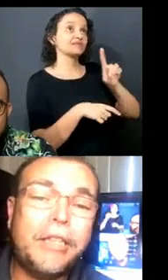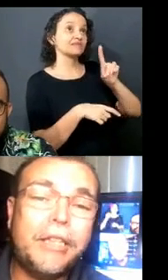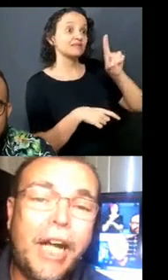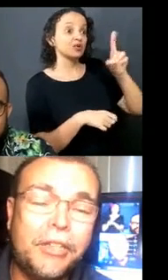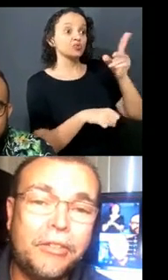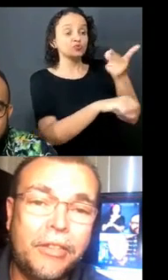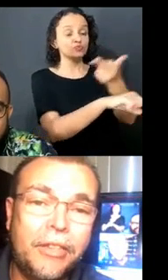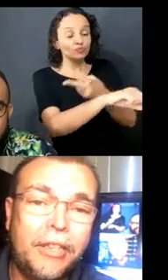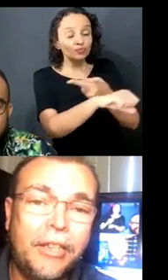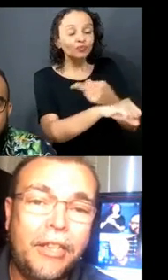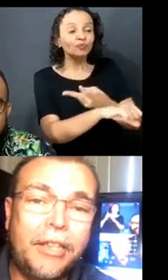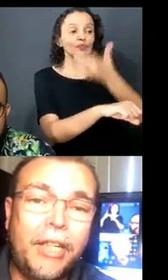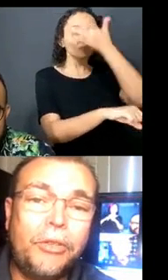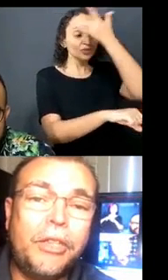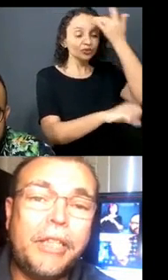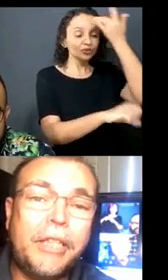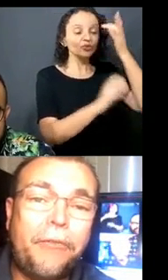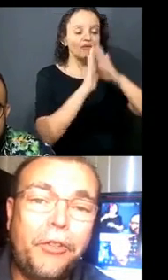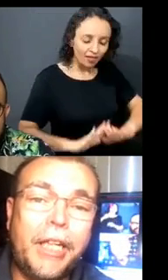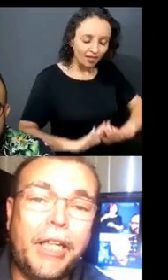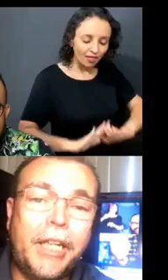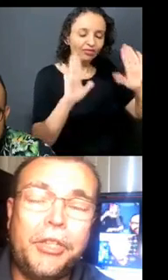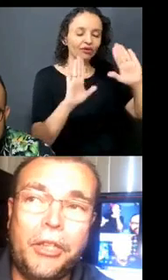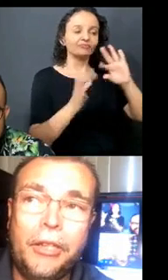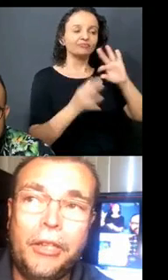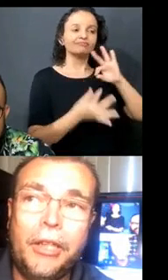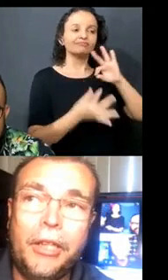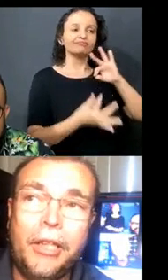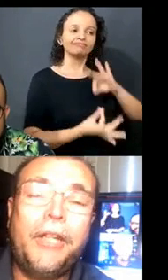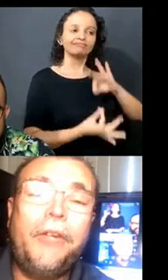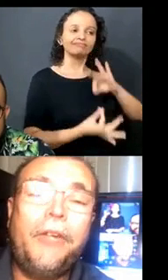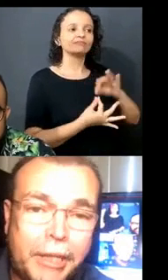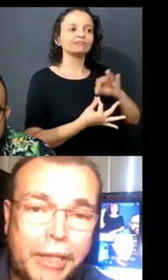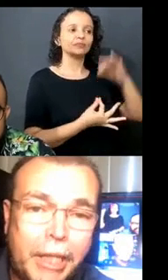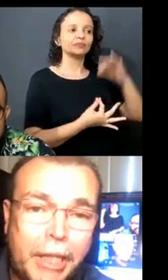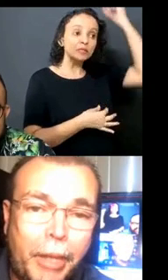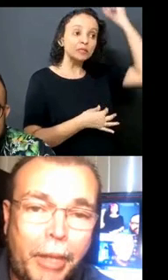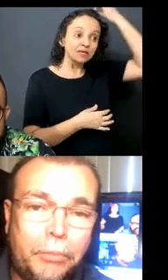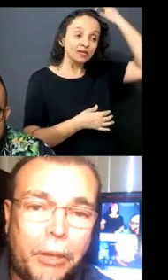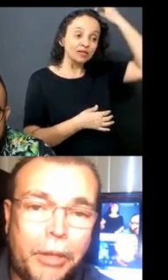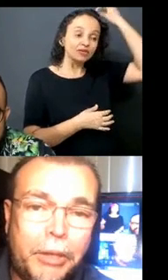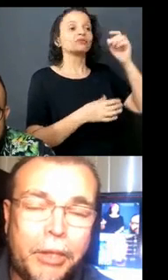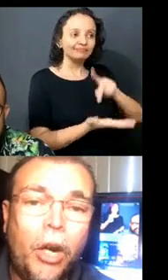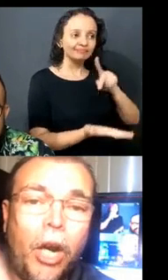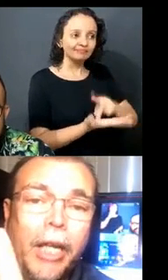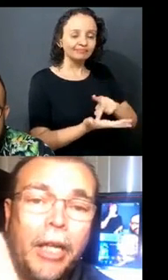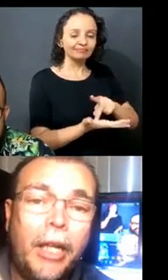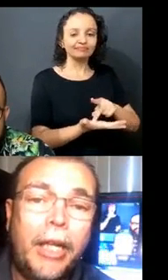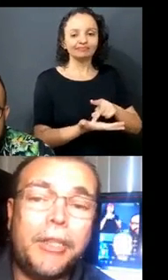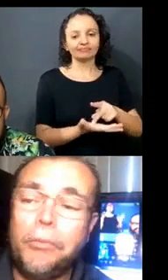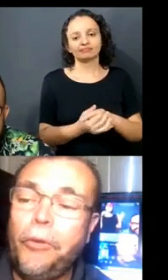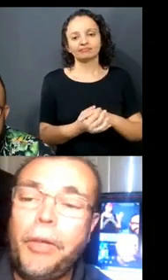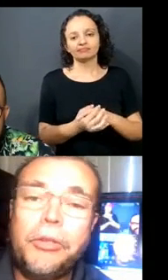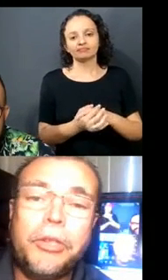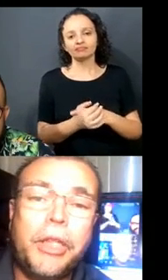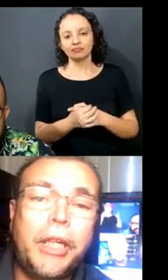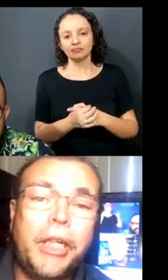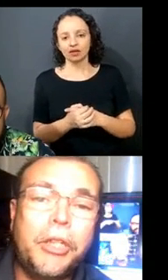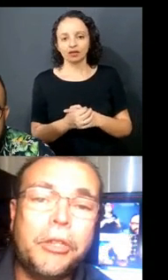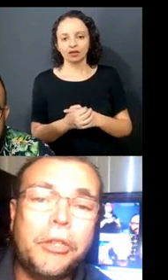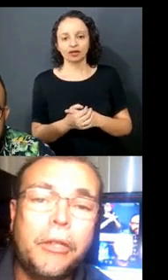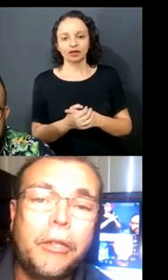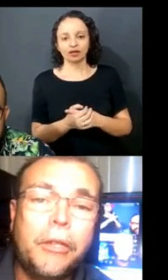2000 anos atrás. Então, o desafio da igreja, que vai passar pela grande perseguição. Olha, esse movimento